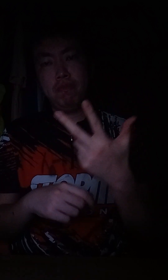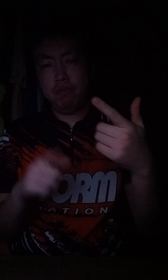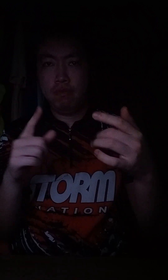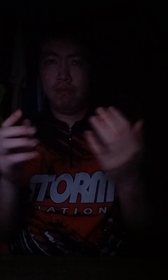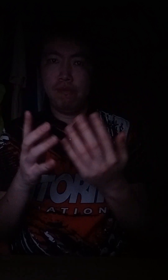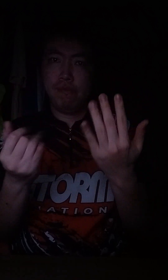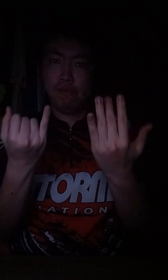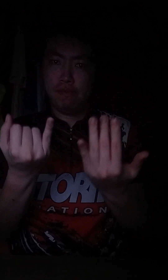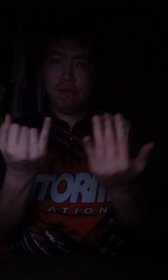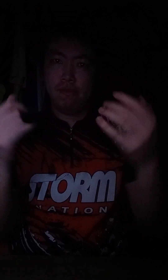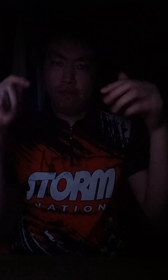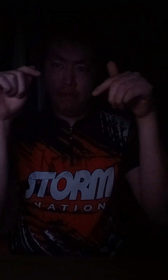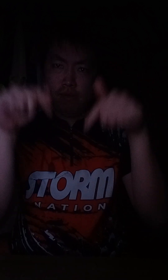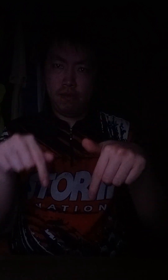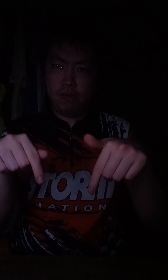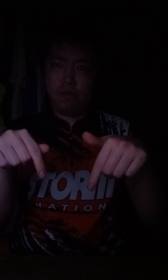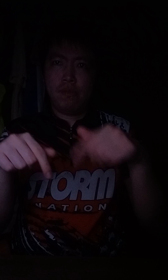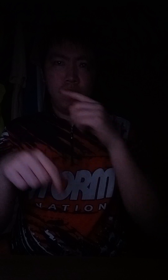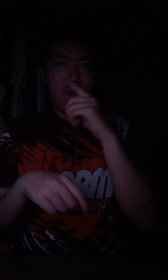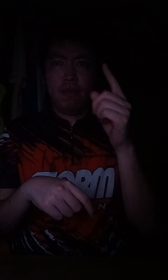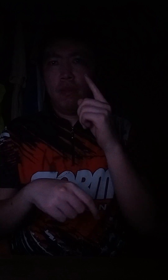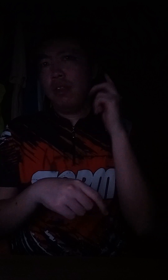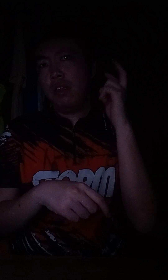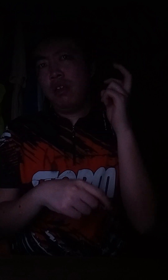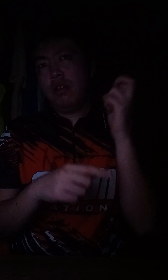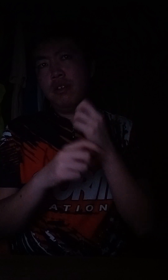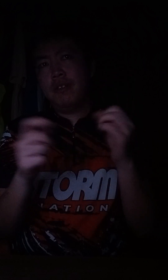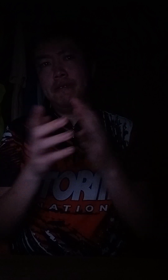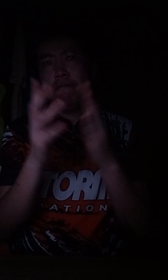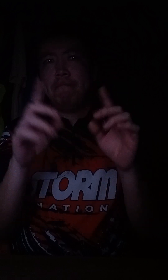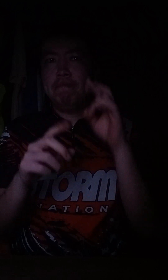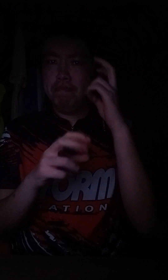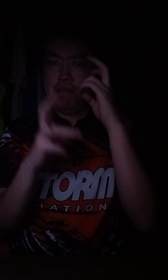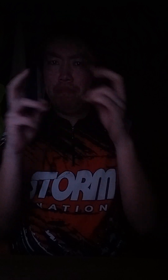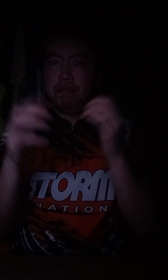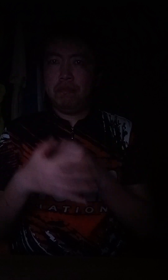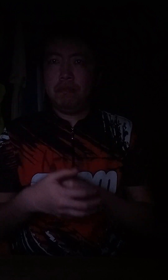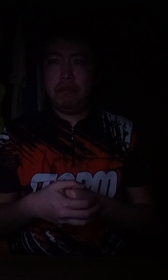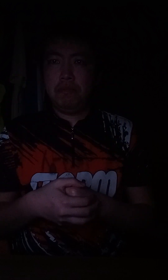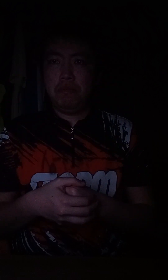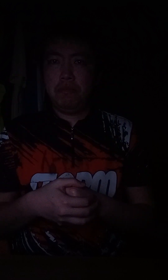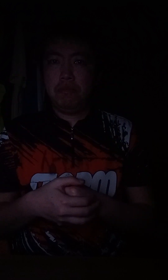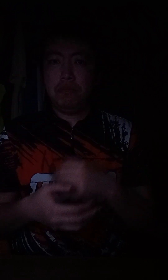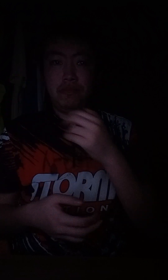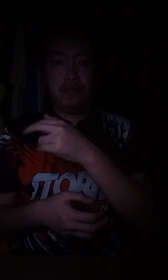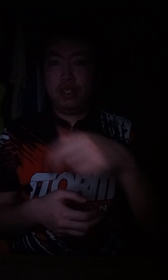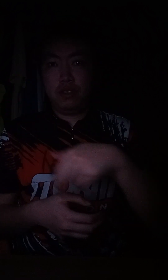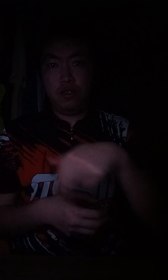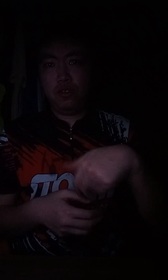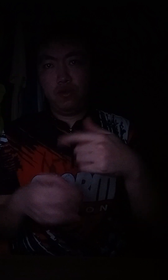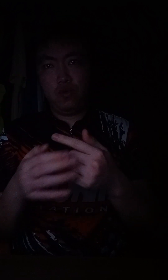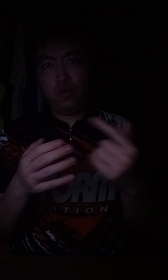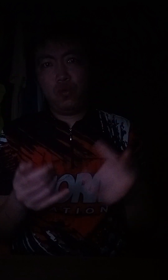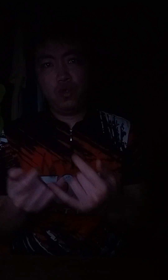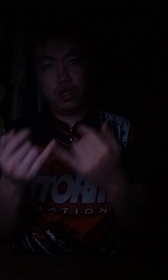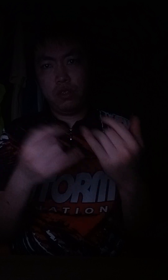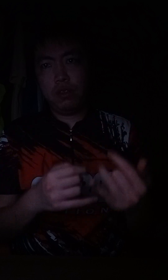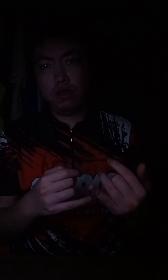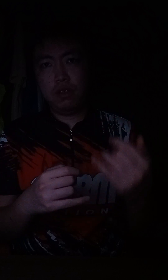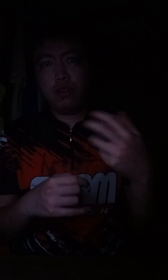명보다 600명이 부족하다는 게 버스 회사들의 주장입니다. 이를 메꾸기 위해 서울시가 내놓은 방안은